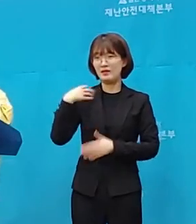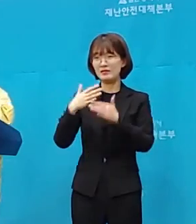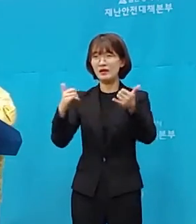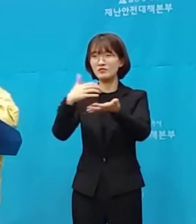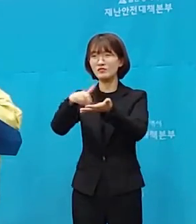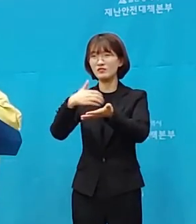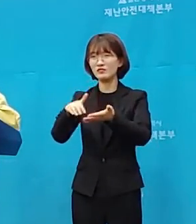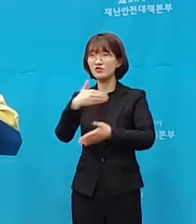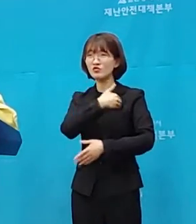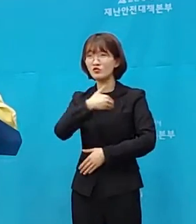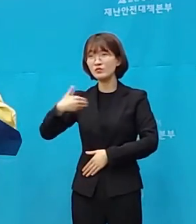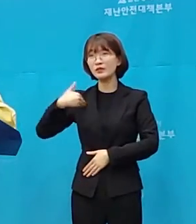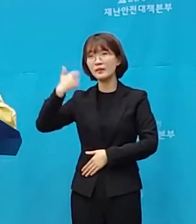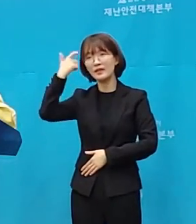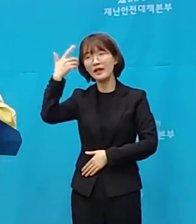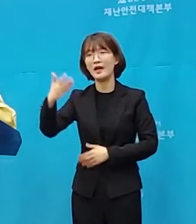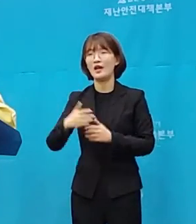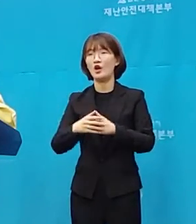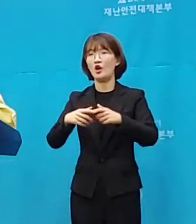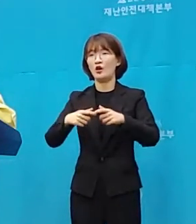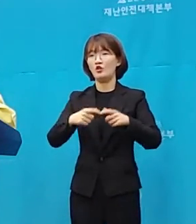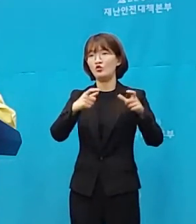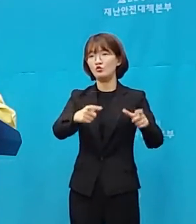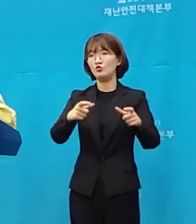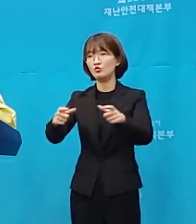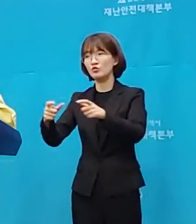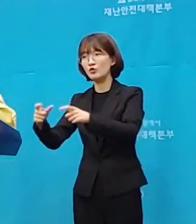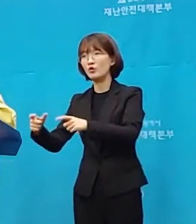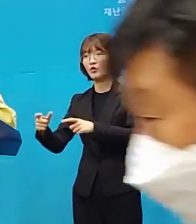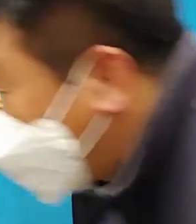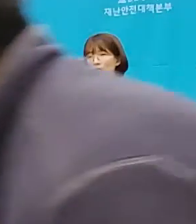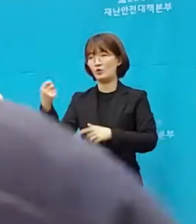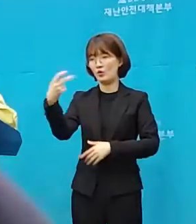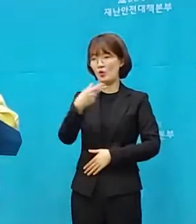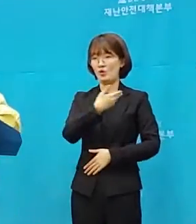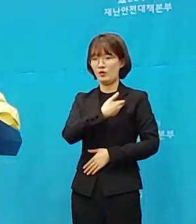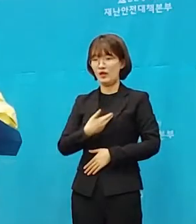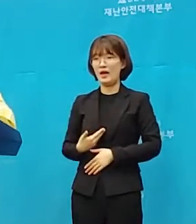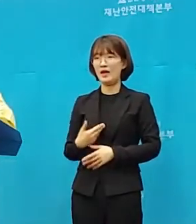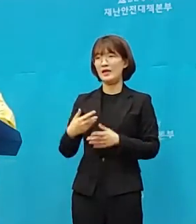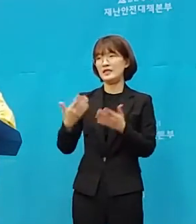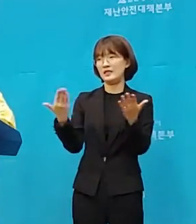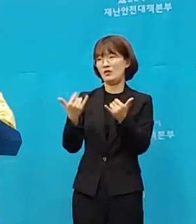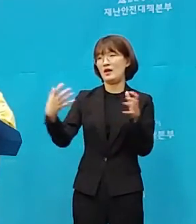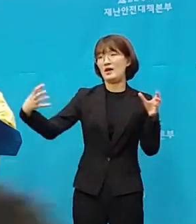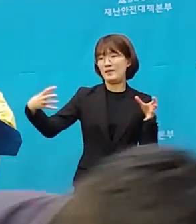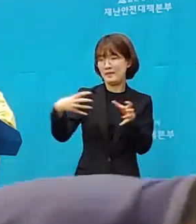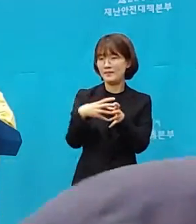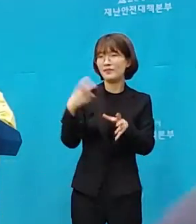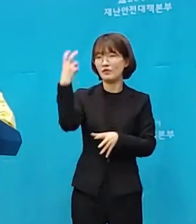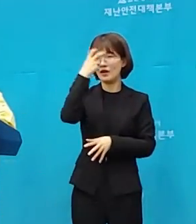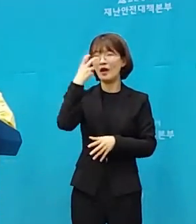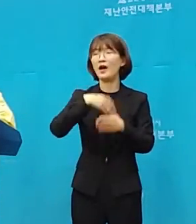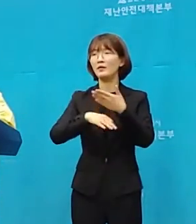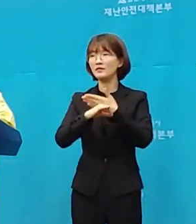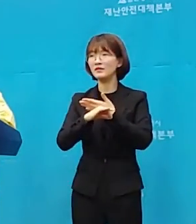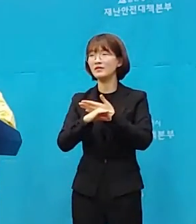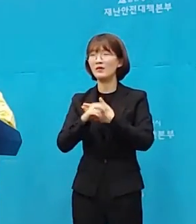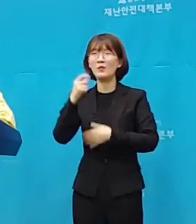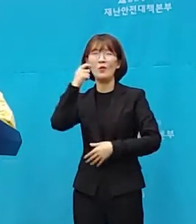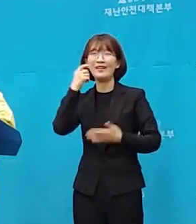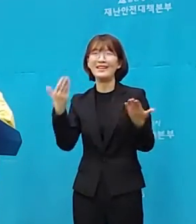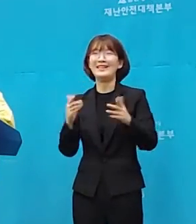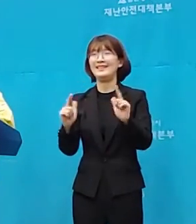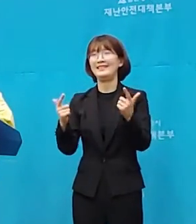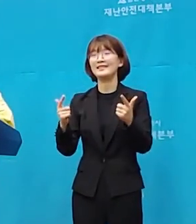가능합니까? 구분해서 읍면동 지구들하고 그래도 합쳐하면 문화부도 없습니다. 그렇게